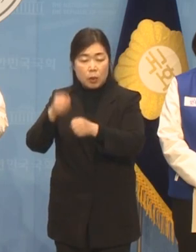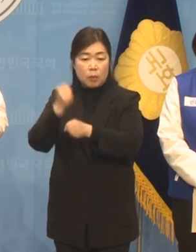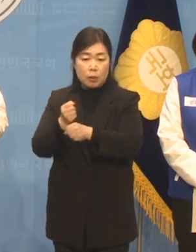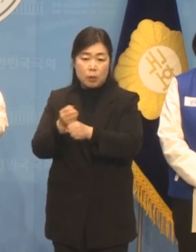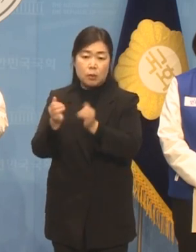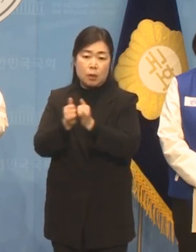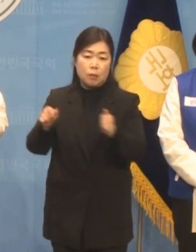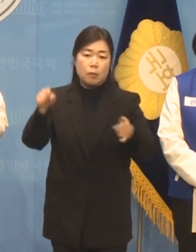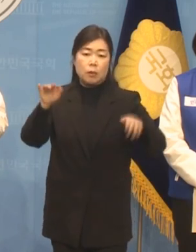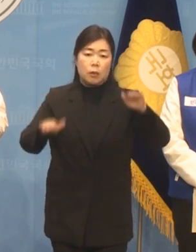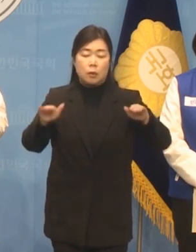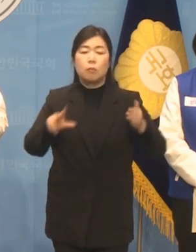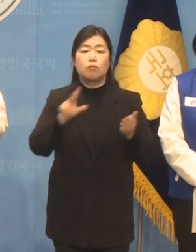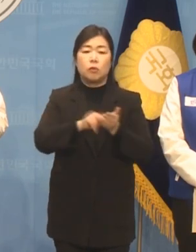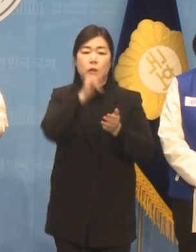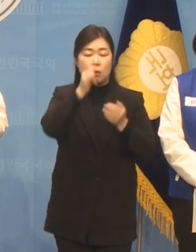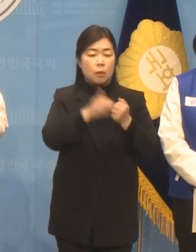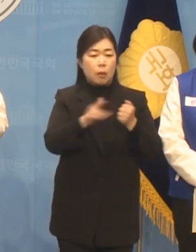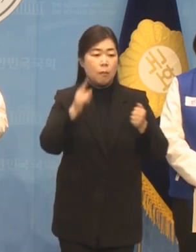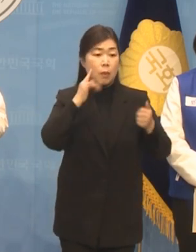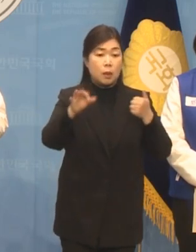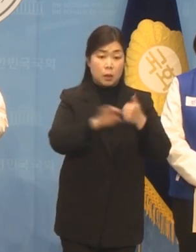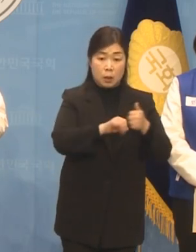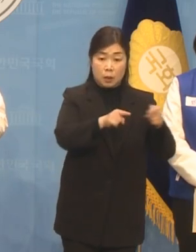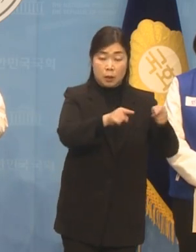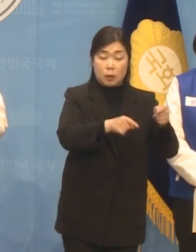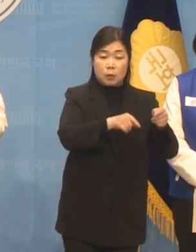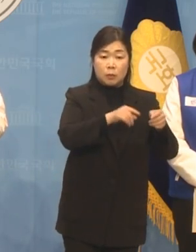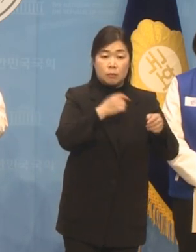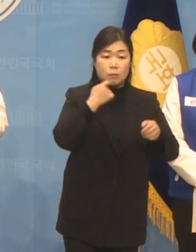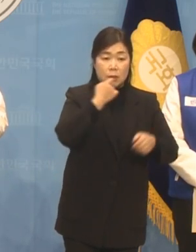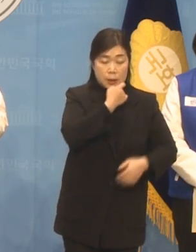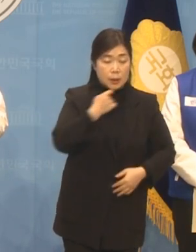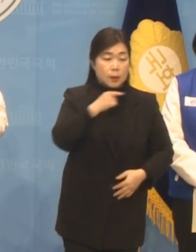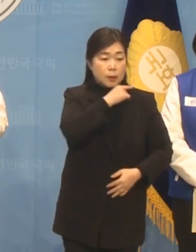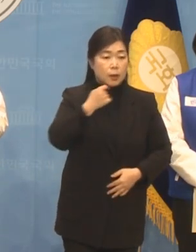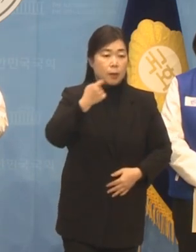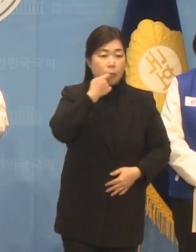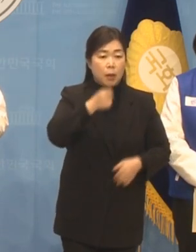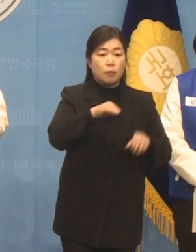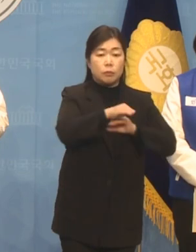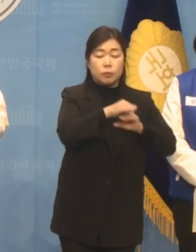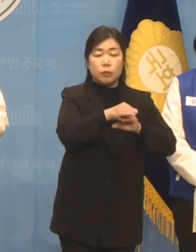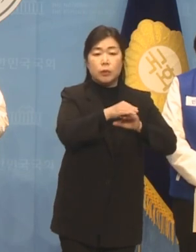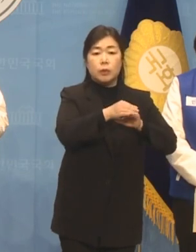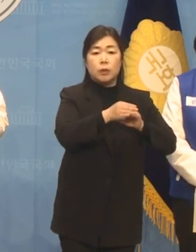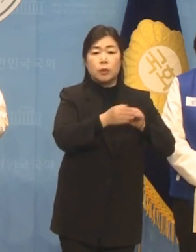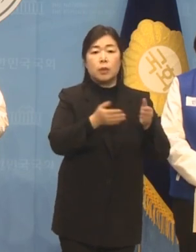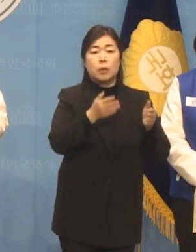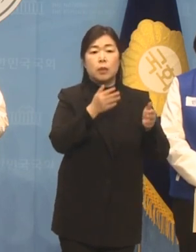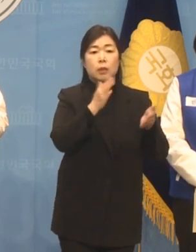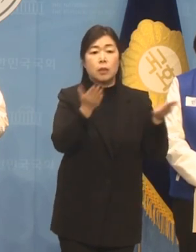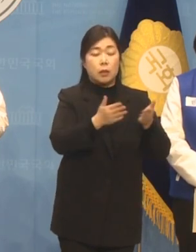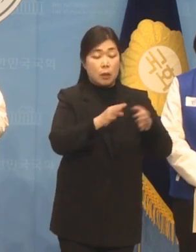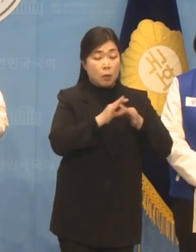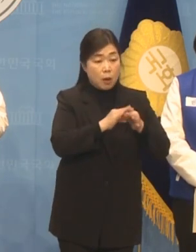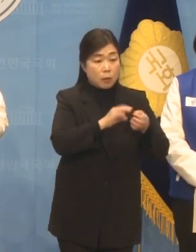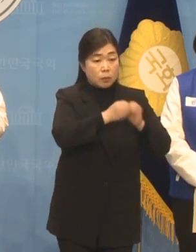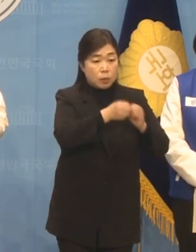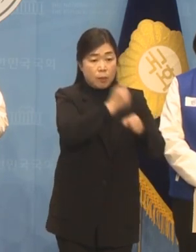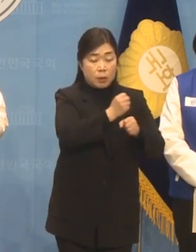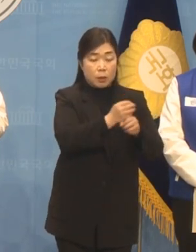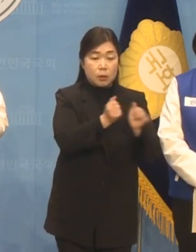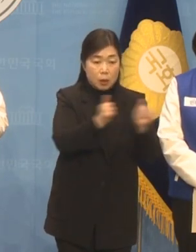상태여서 대규모 실업을 낳을 수도 있습니다. 이에 따라 미래차 전환 촉진에